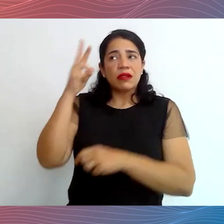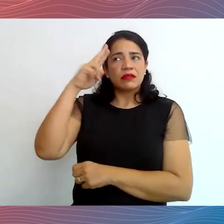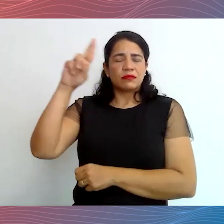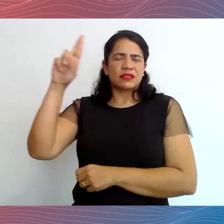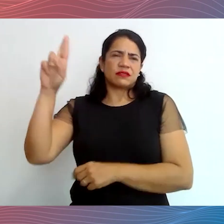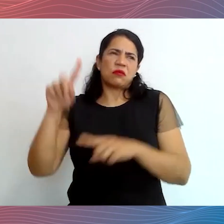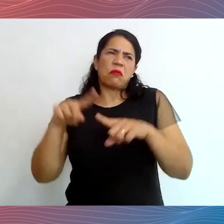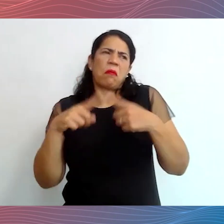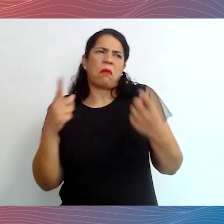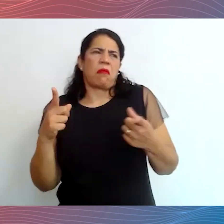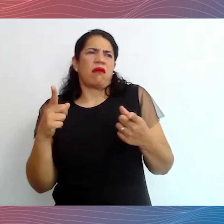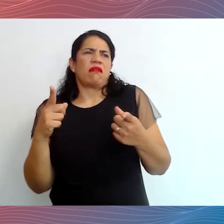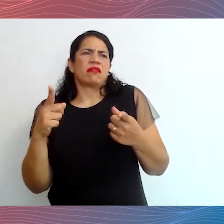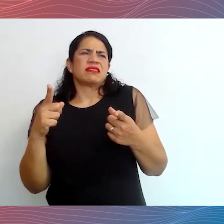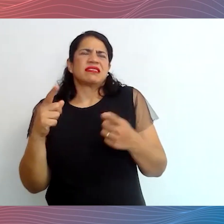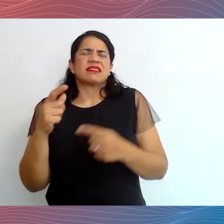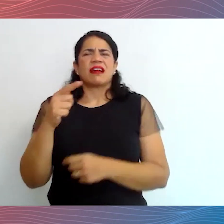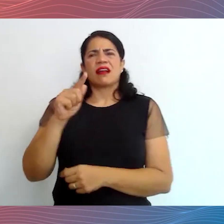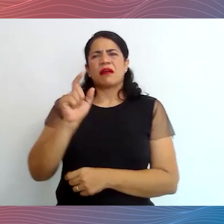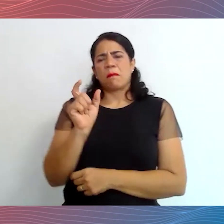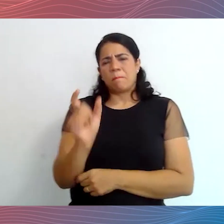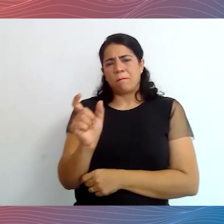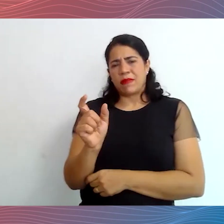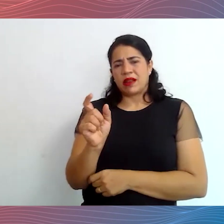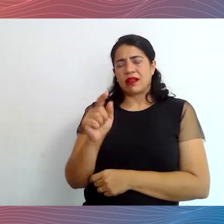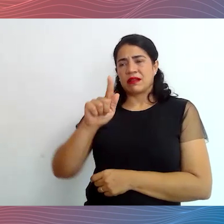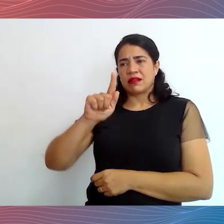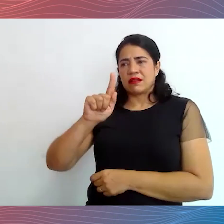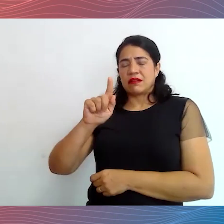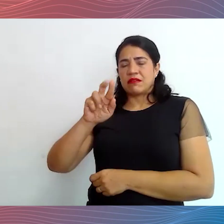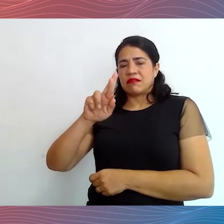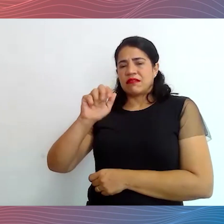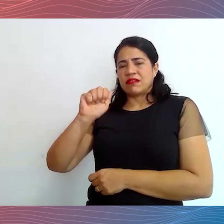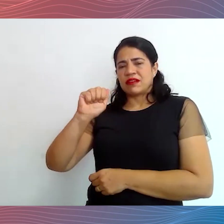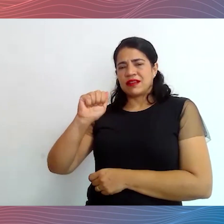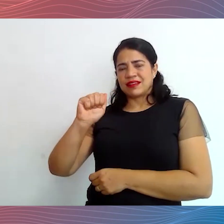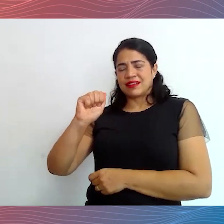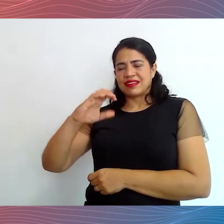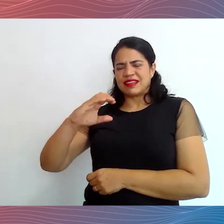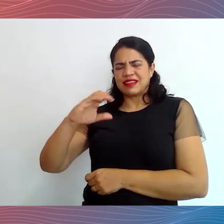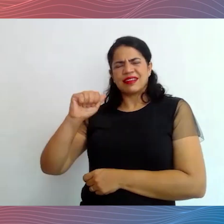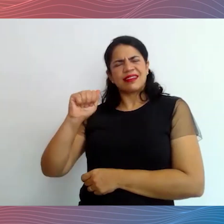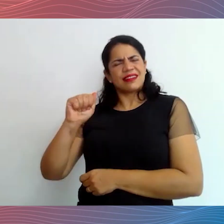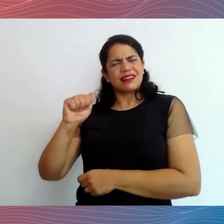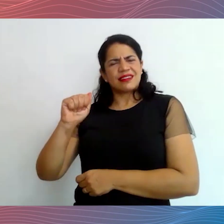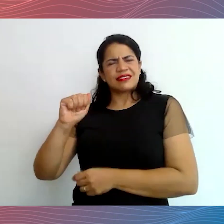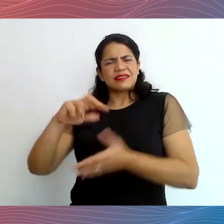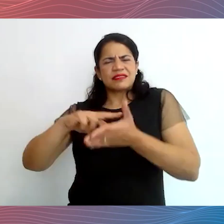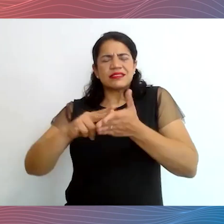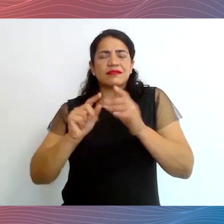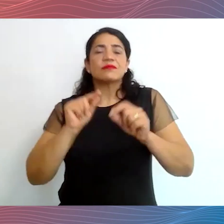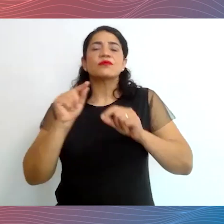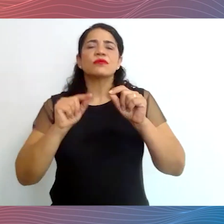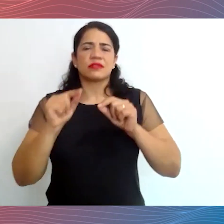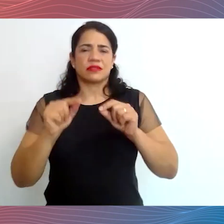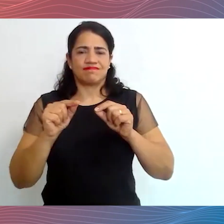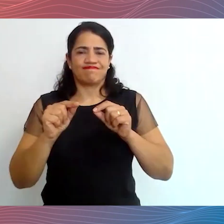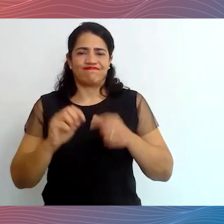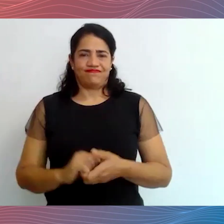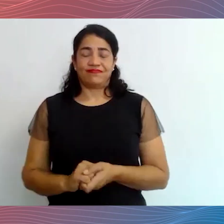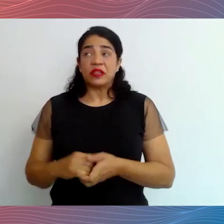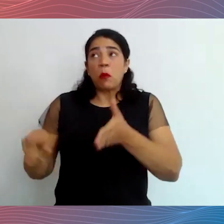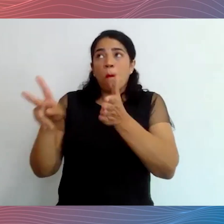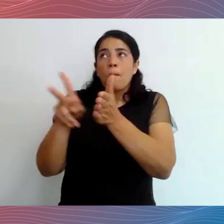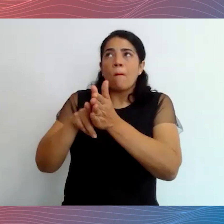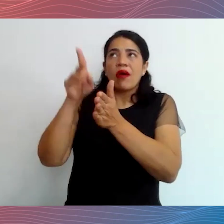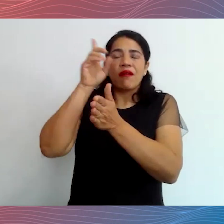graça é o próprio Deus, com todas as suas riquezas, com a sua vida divina, com a